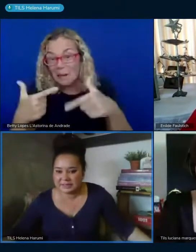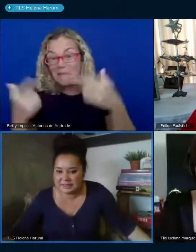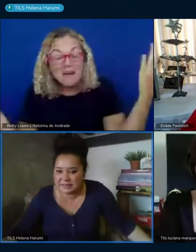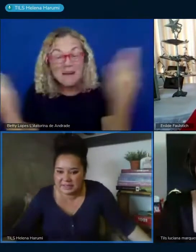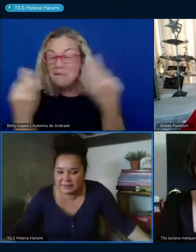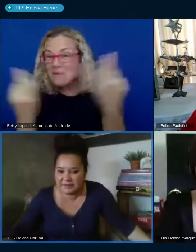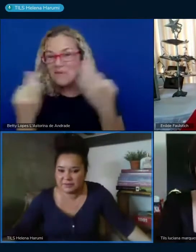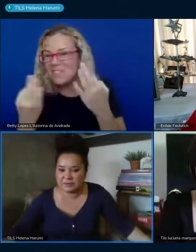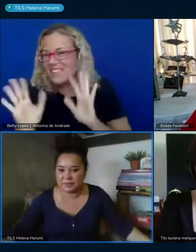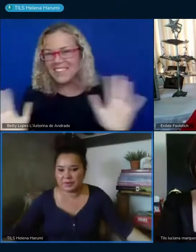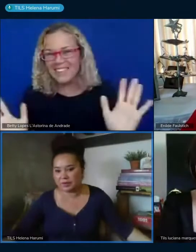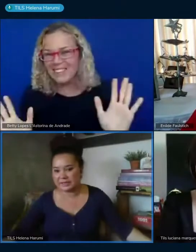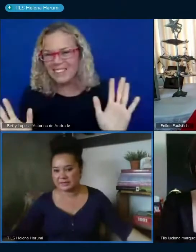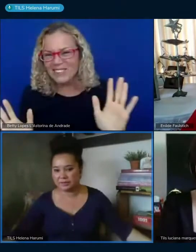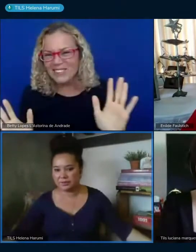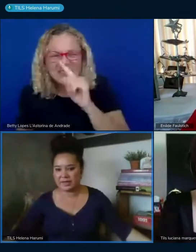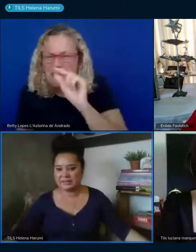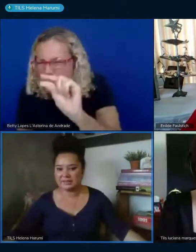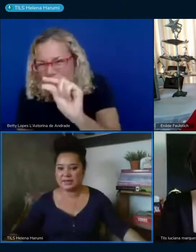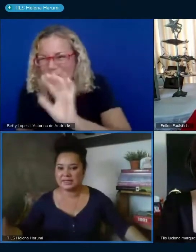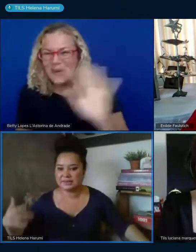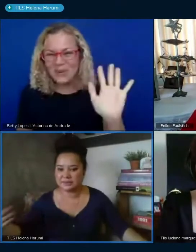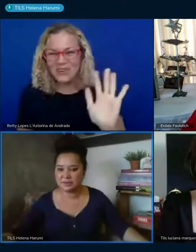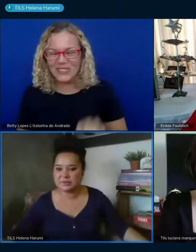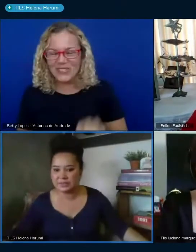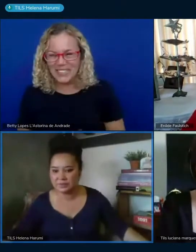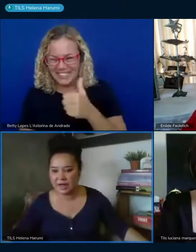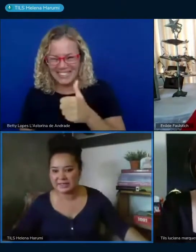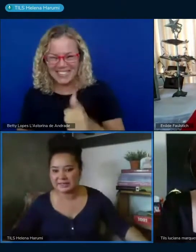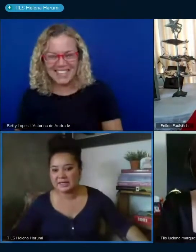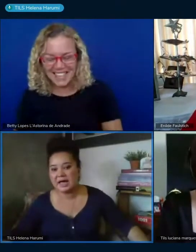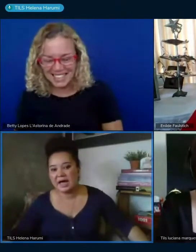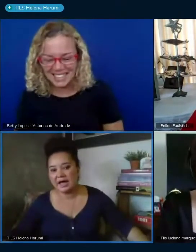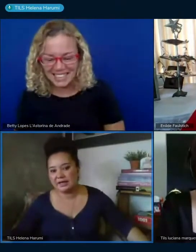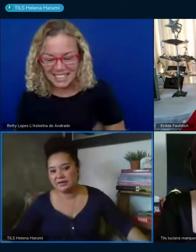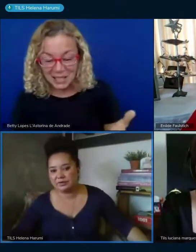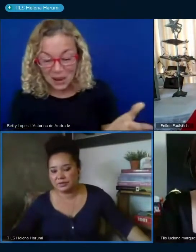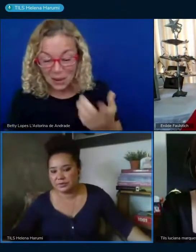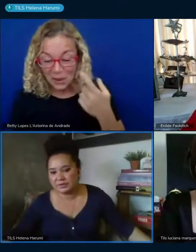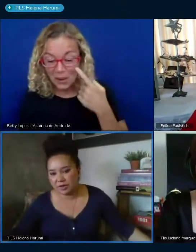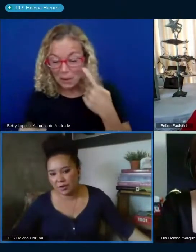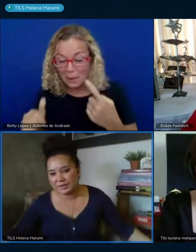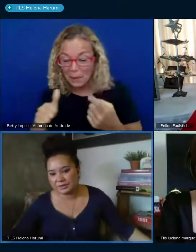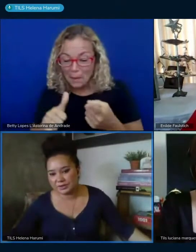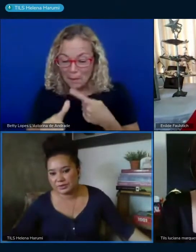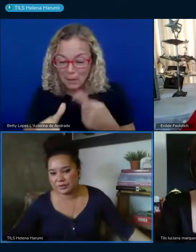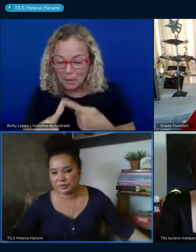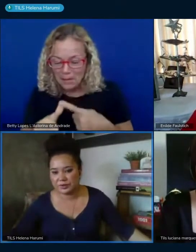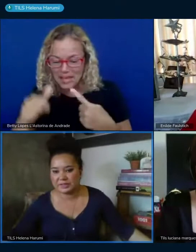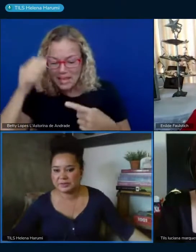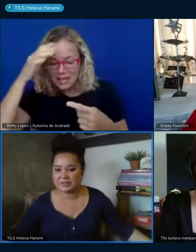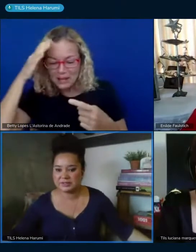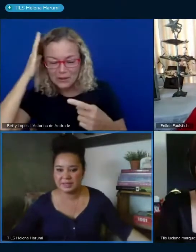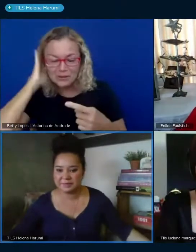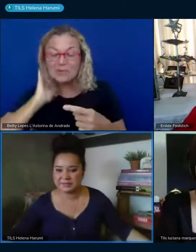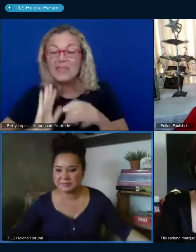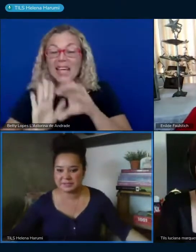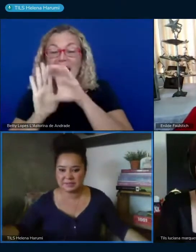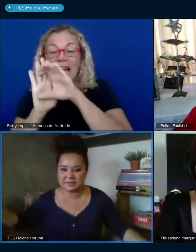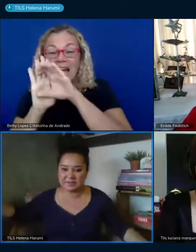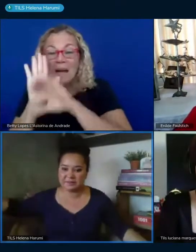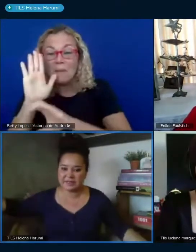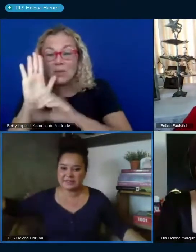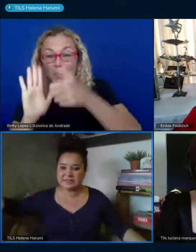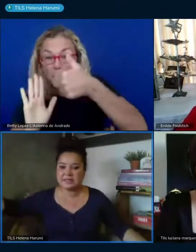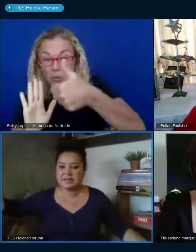tese não precisa ser feito nenhuma correção com relação a questões conceituais. Aí eu trouxe só algumas sugestões de correções simples